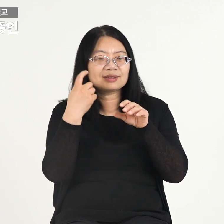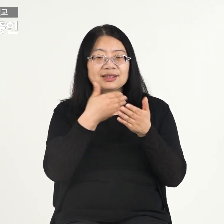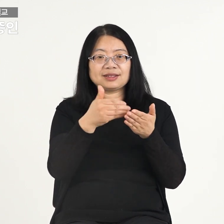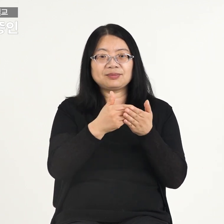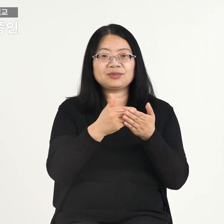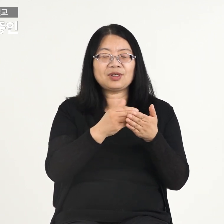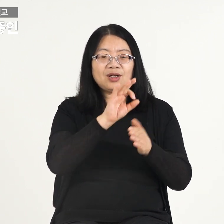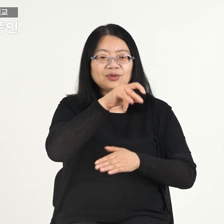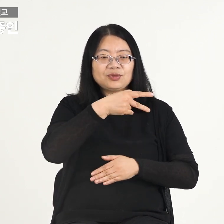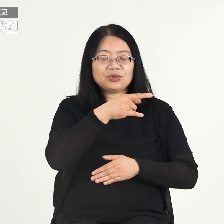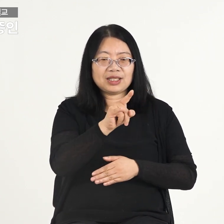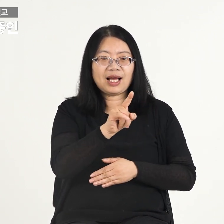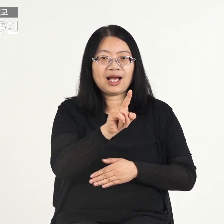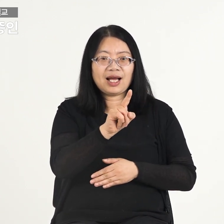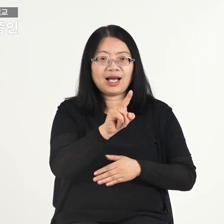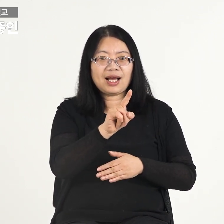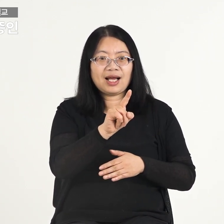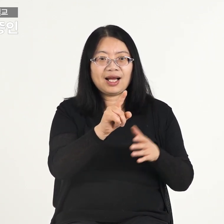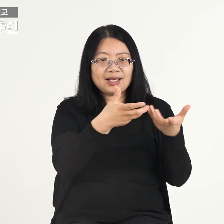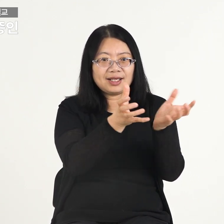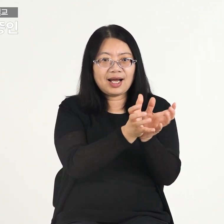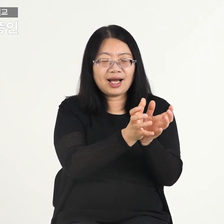사자가 다윗의 뿌리가